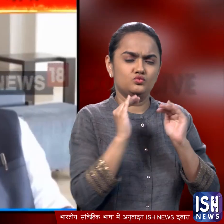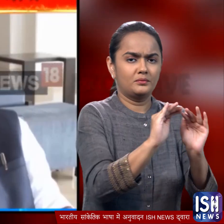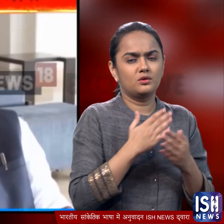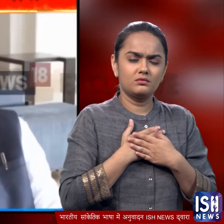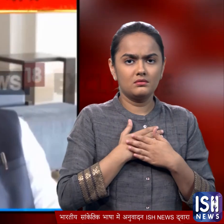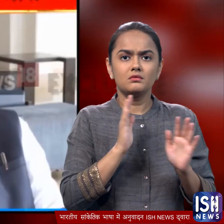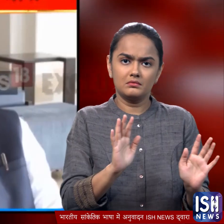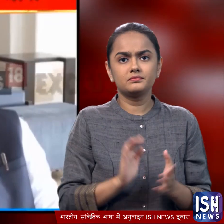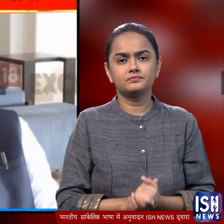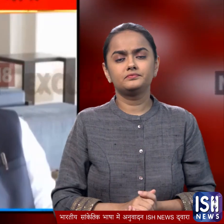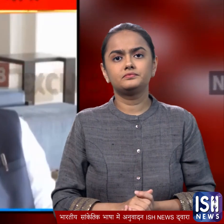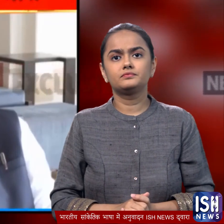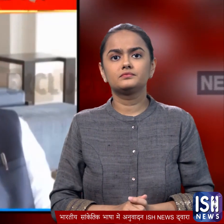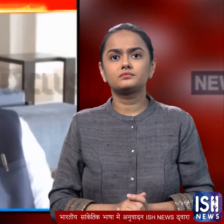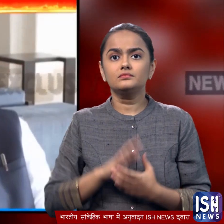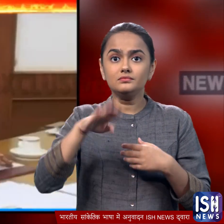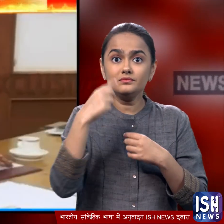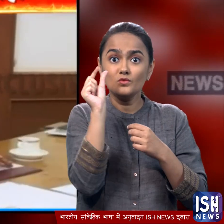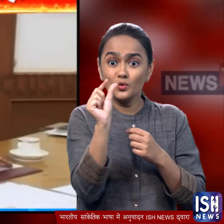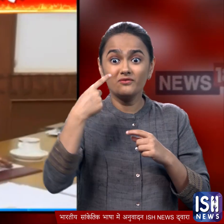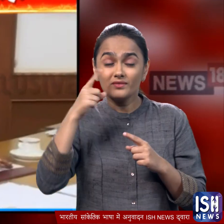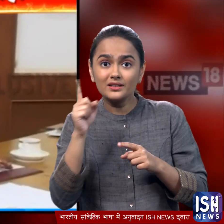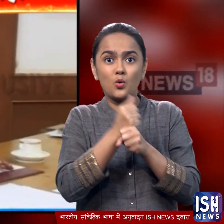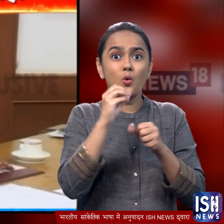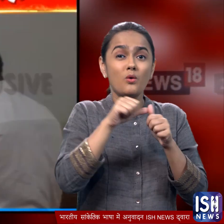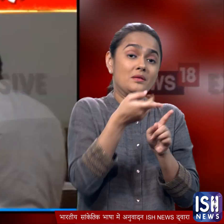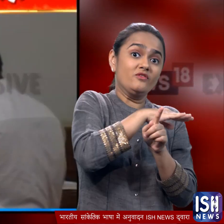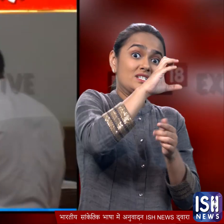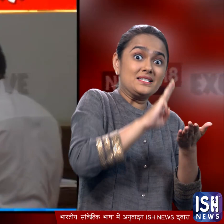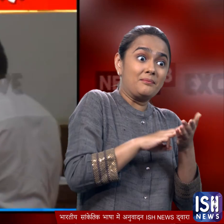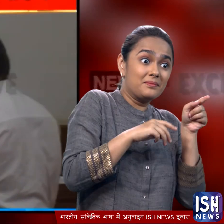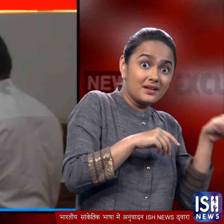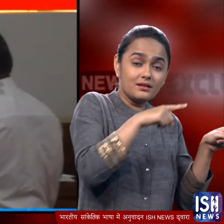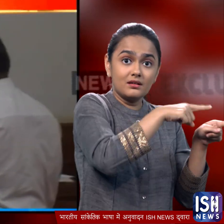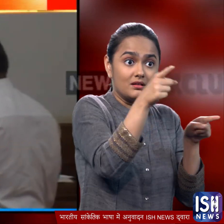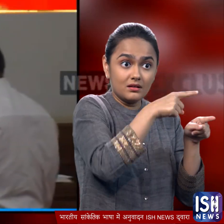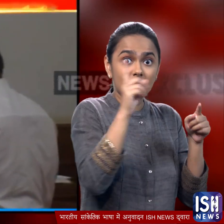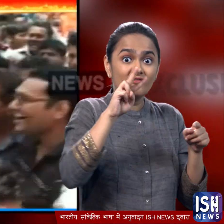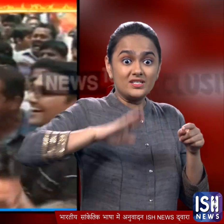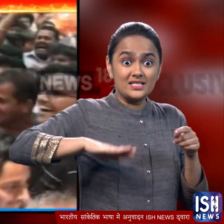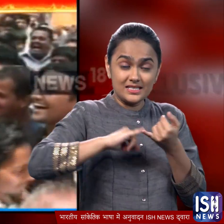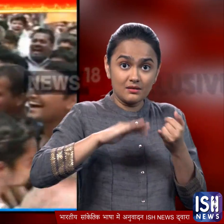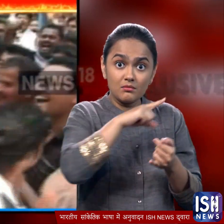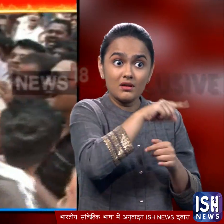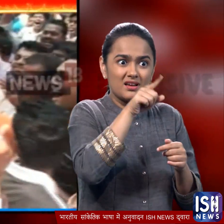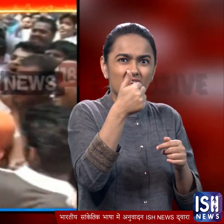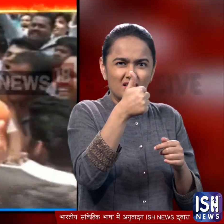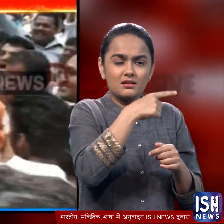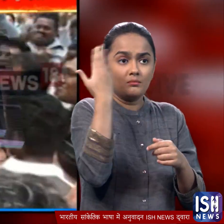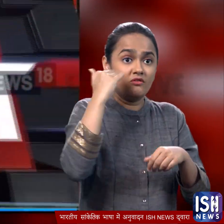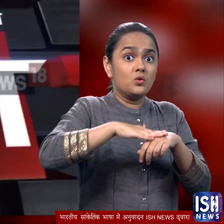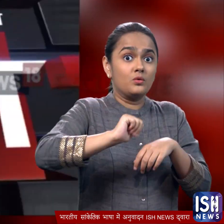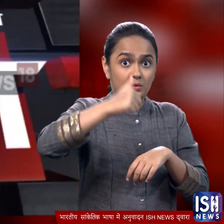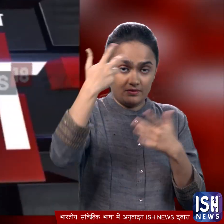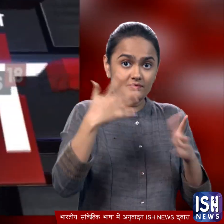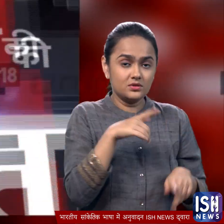उसको पूरी तरह से सपोर्ट करने की। उत्पल के पिता और गोवा के पूर्व मुख्यमंत्री मनोहर पर्रिकर पणजी विधानसभा सीट से 6 बार विधायक